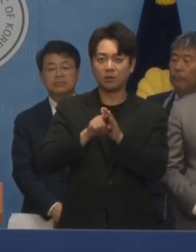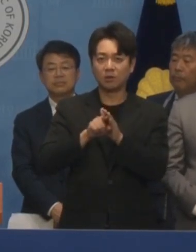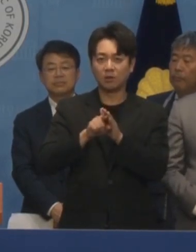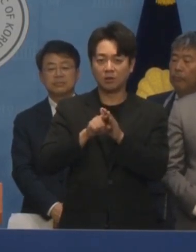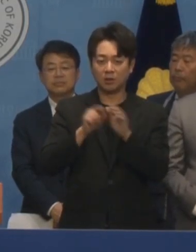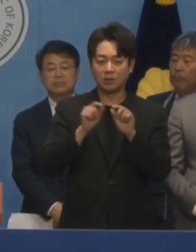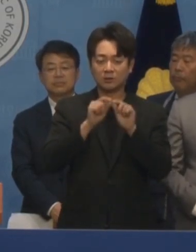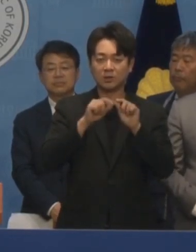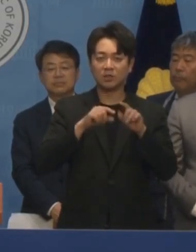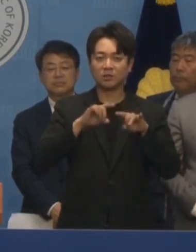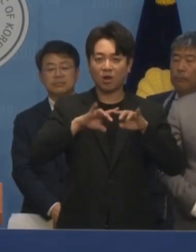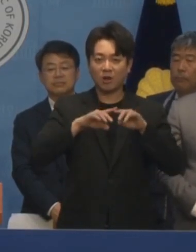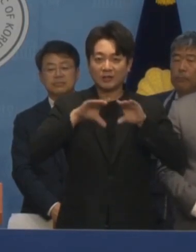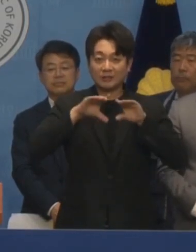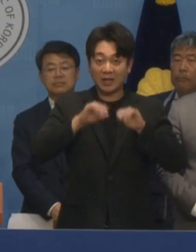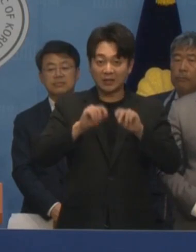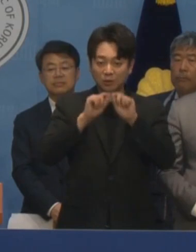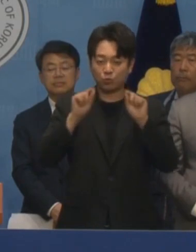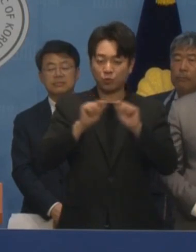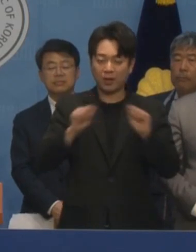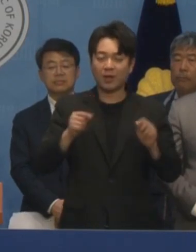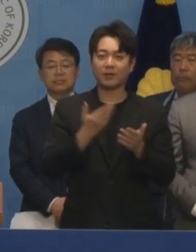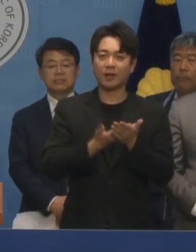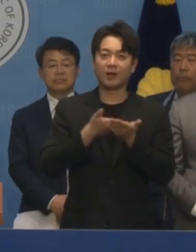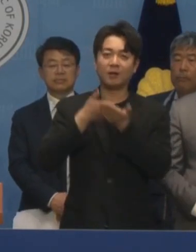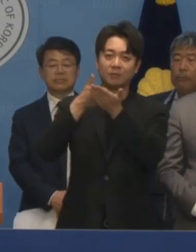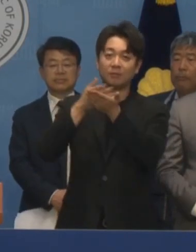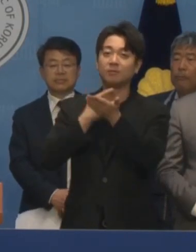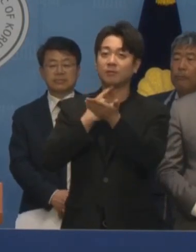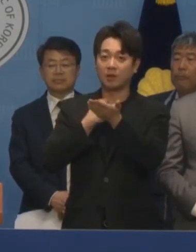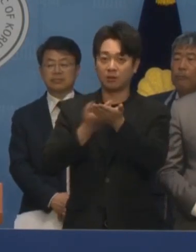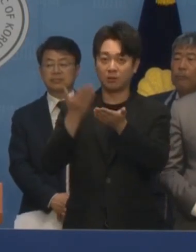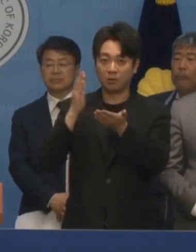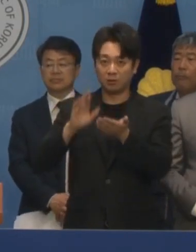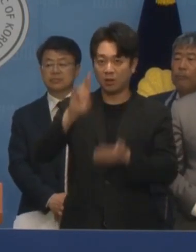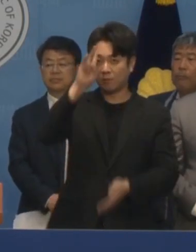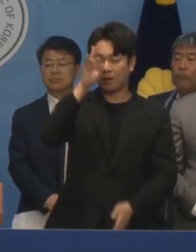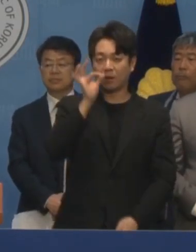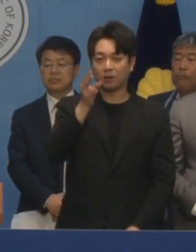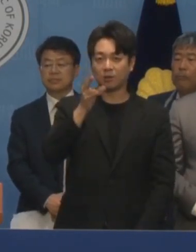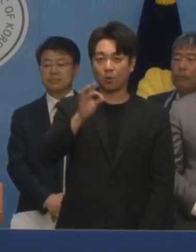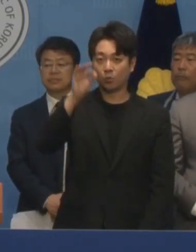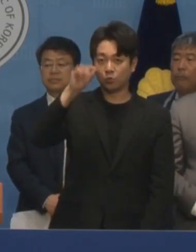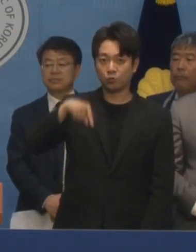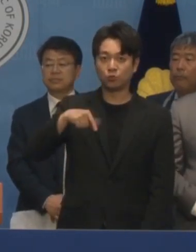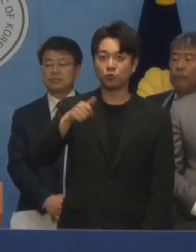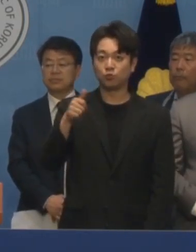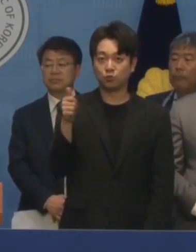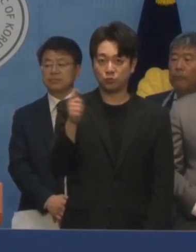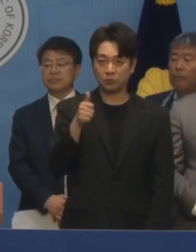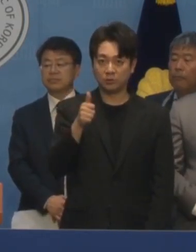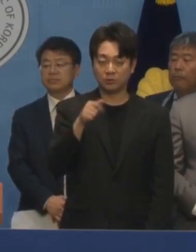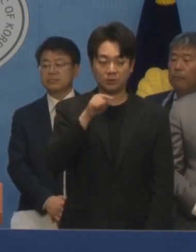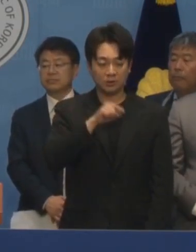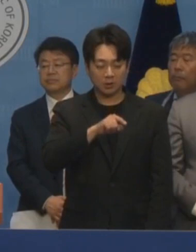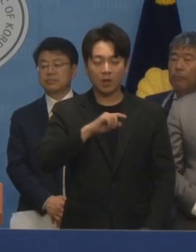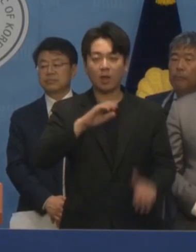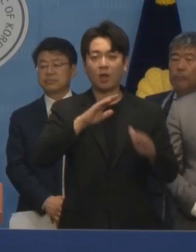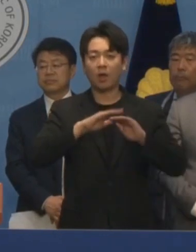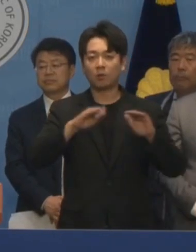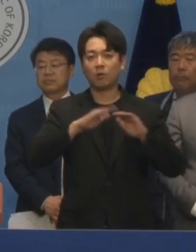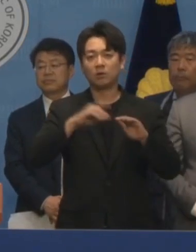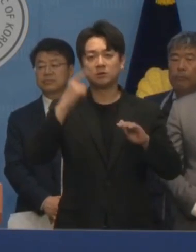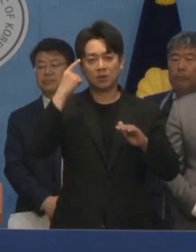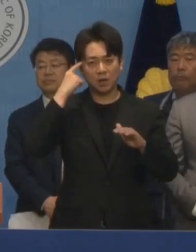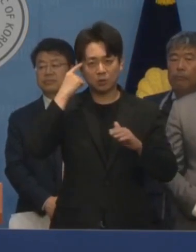중입니다. 그런데 정작 당사자인 박용우 회장은 임금 체불을 해결할 의지도 경영을